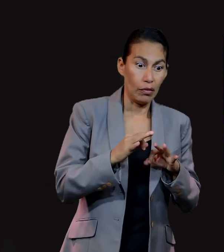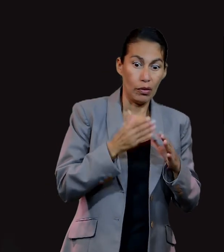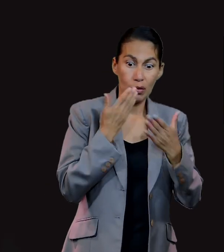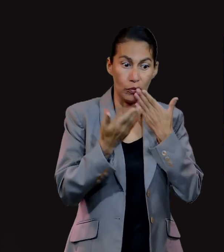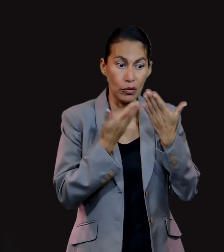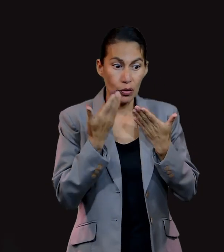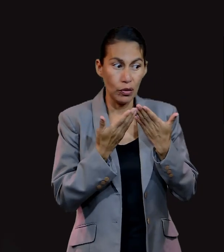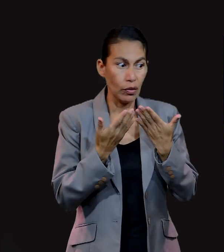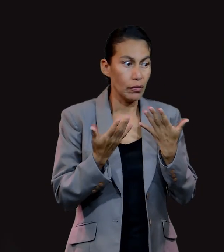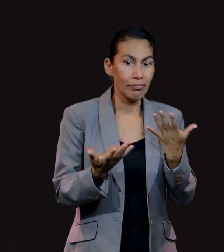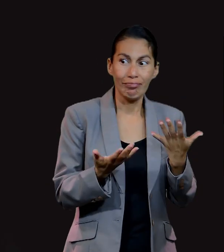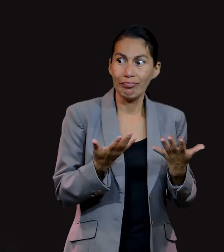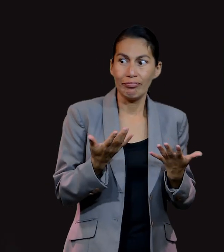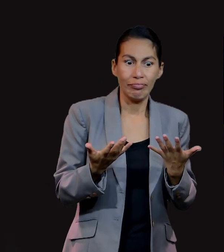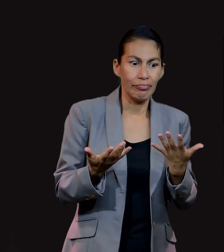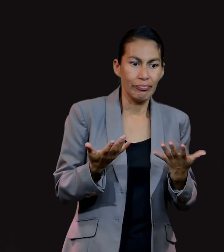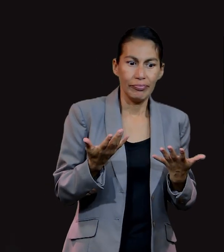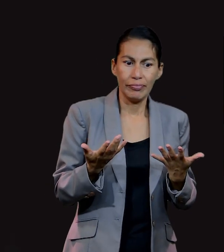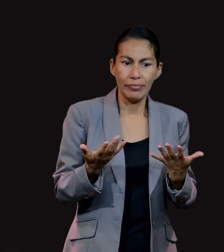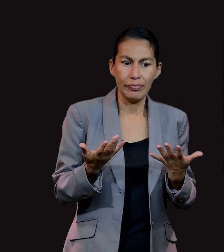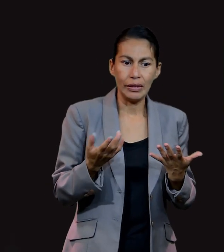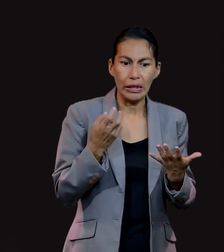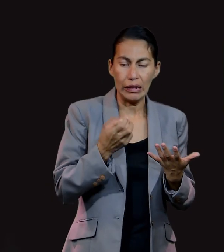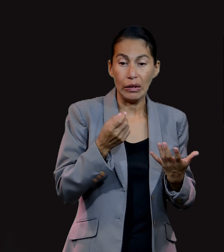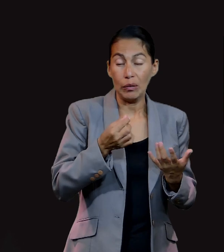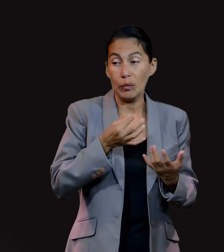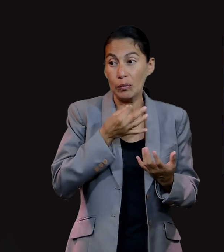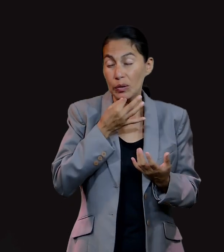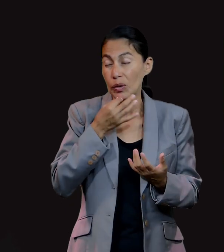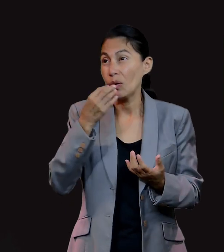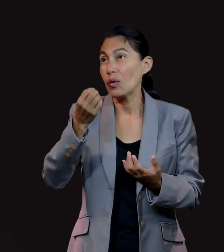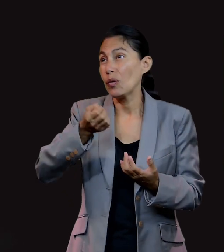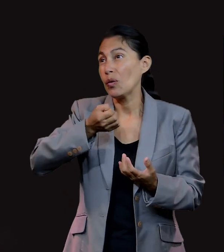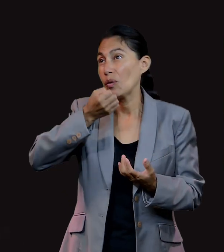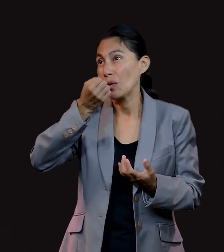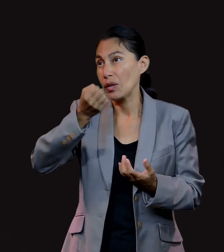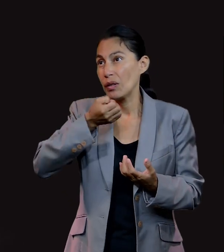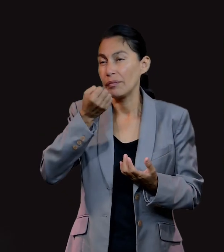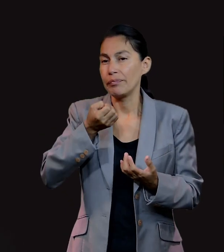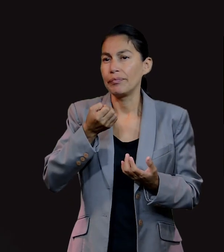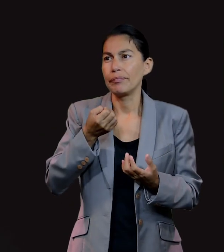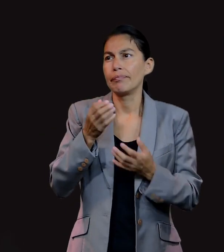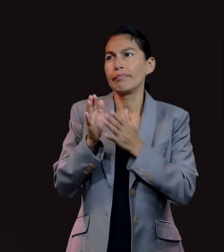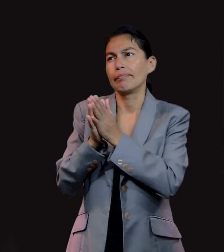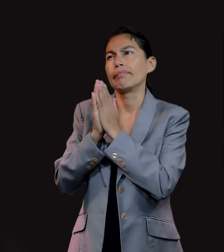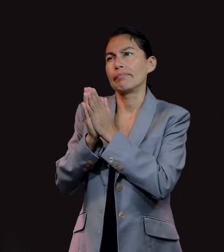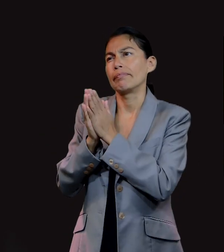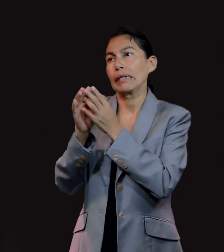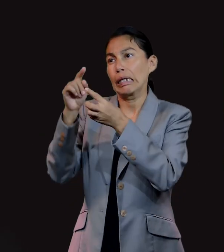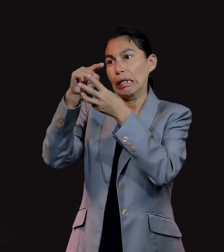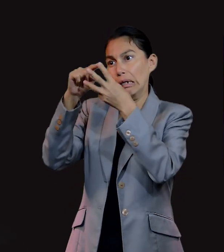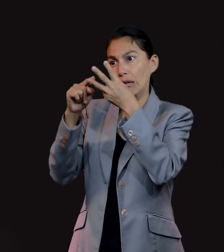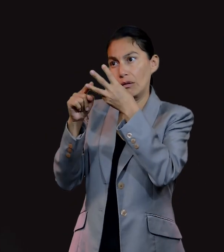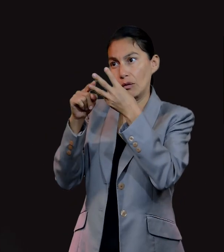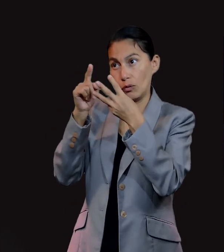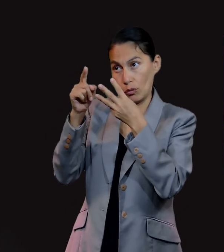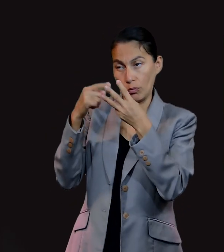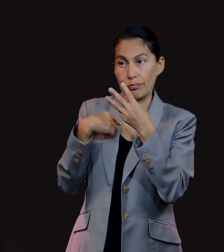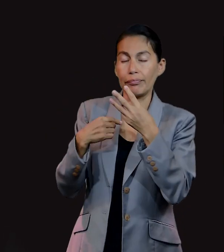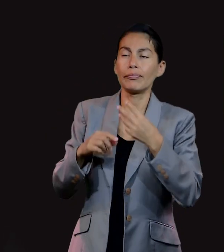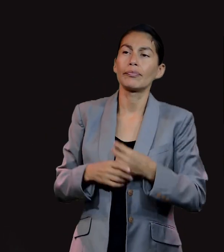oportunidad ¿qué hago? renuncio al trabajo renuncio al estudio y era el momento de orar yo le pedí a Dios tres cosas